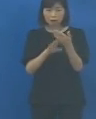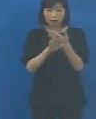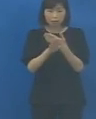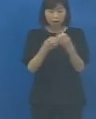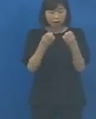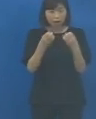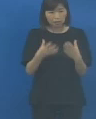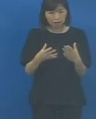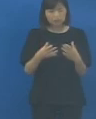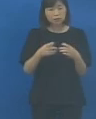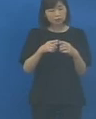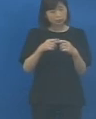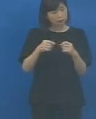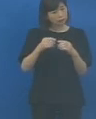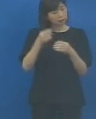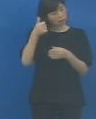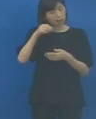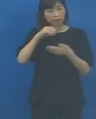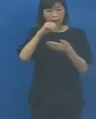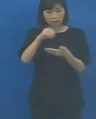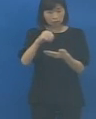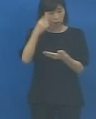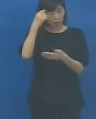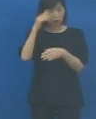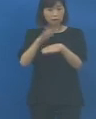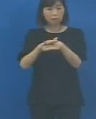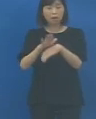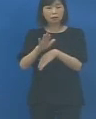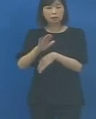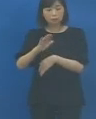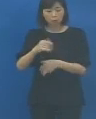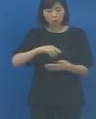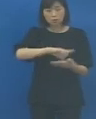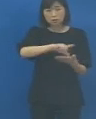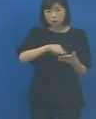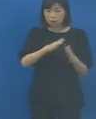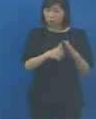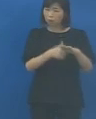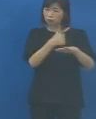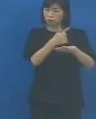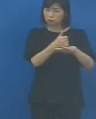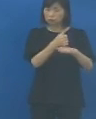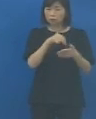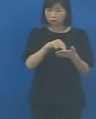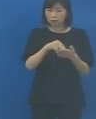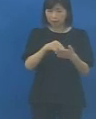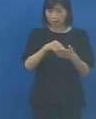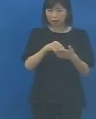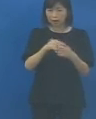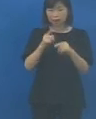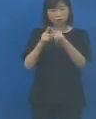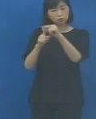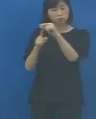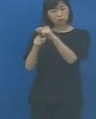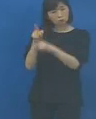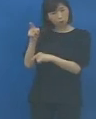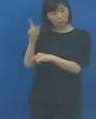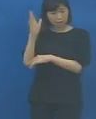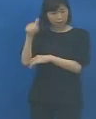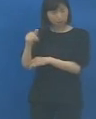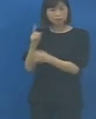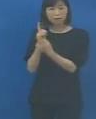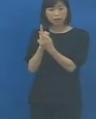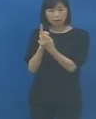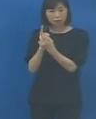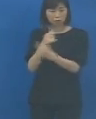話もありましたが、地方のトップとしての、どのようにその中央に対して、役割を